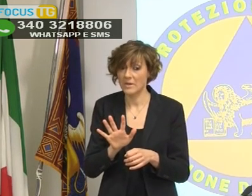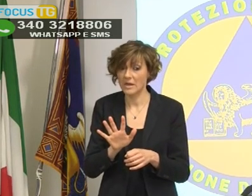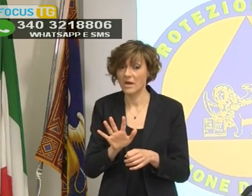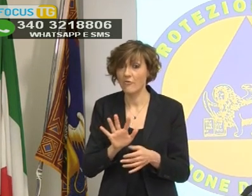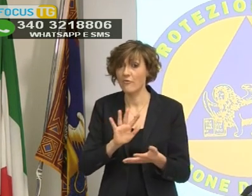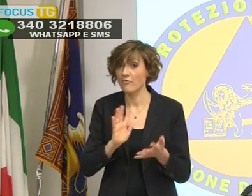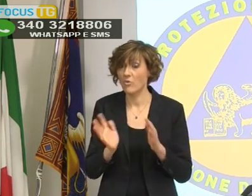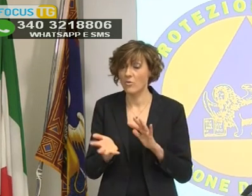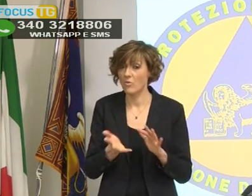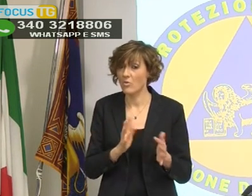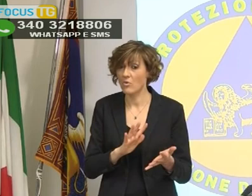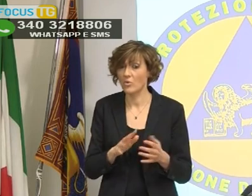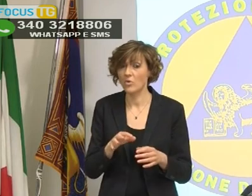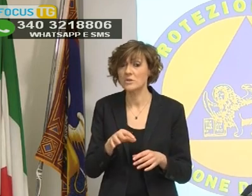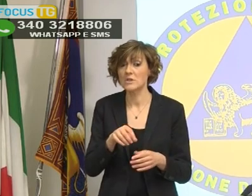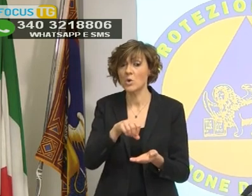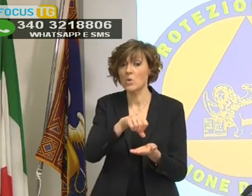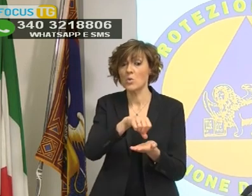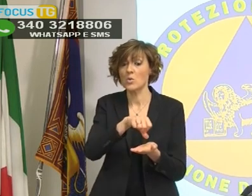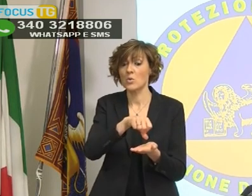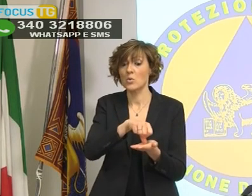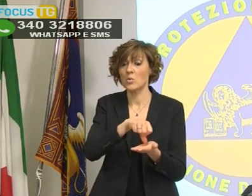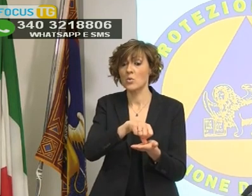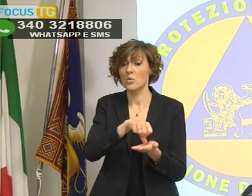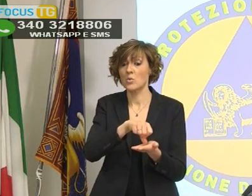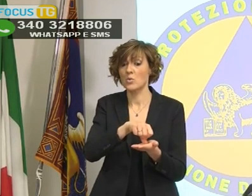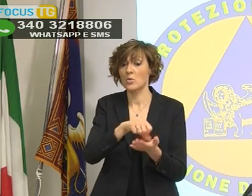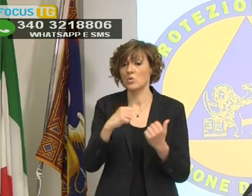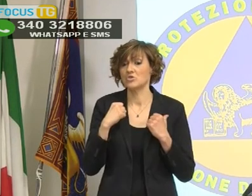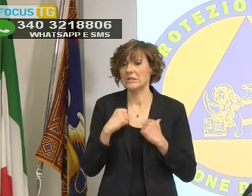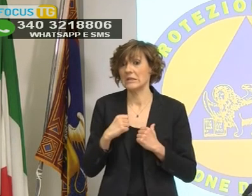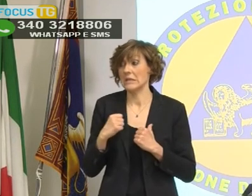sembra ci sia forse un nucleo di cittadini che sono venuti